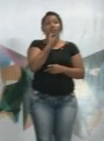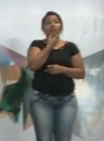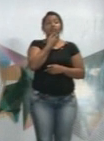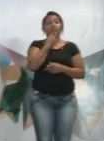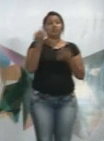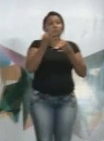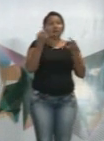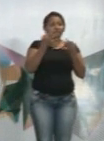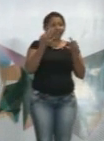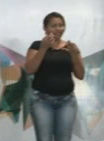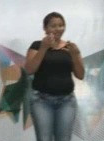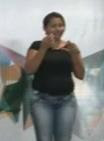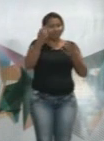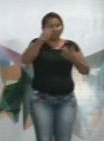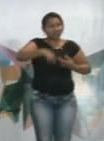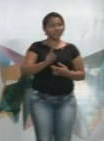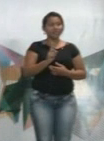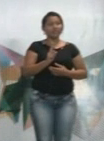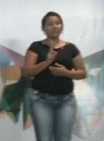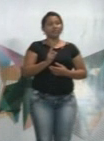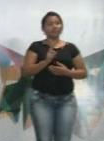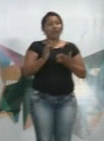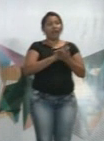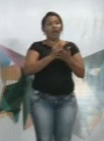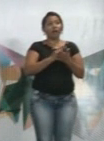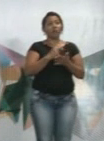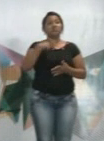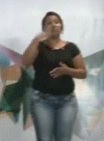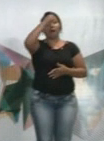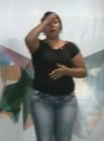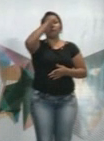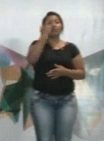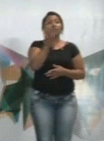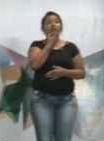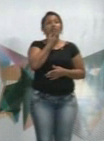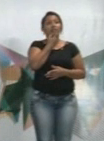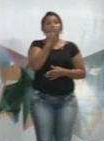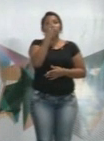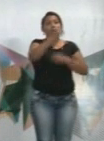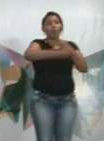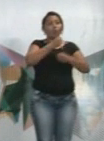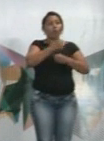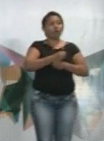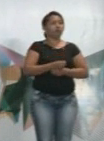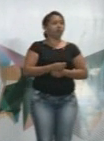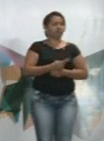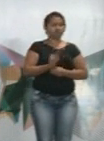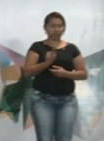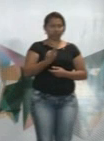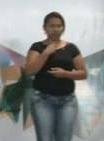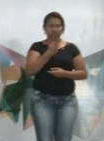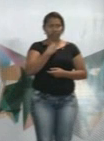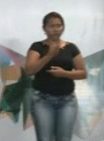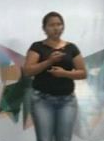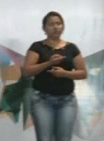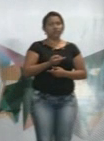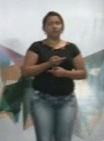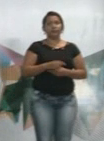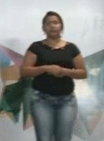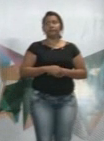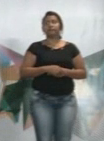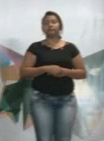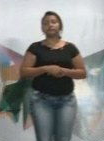bota por aí, aprenda inglês em um ano, isso é mentira, é propaganda enganosa, não dá não. Você aprende inglês em um ano se você for morar lá, fazer imersão, aí tudo bem,